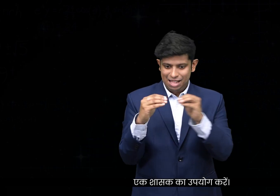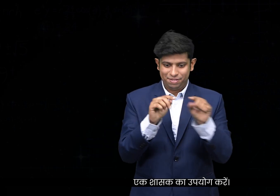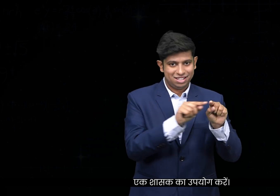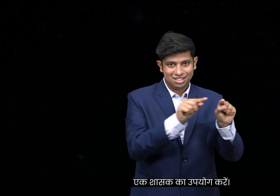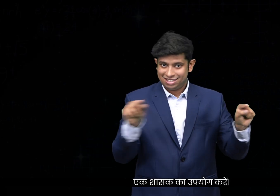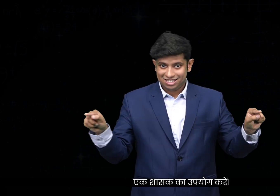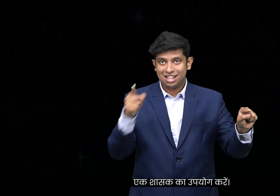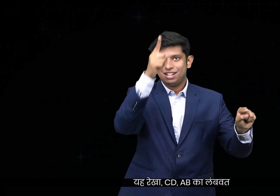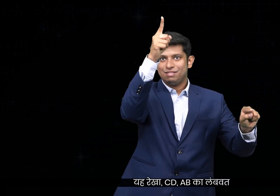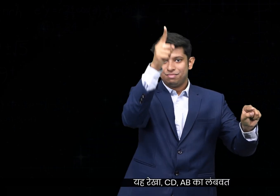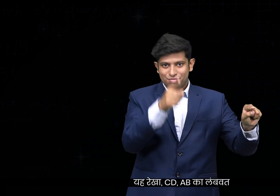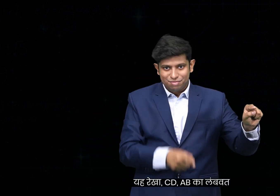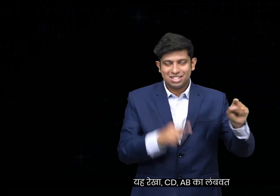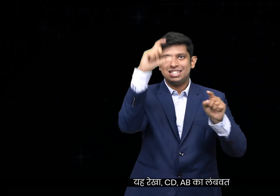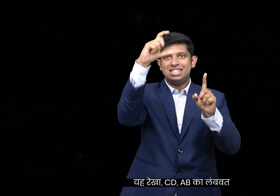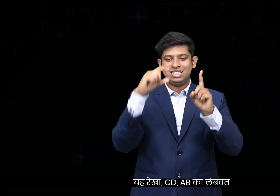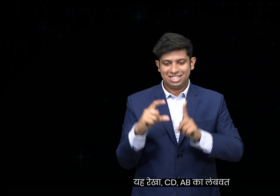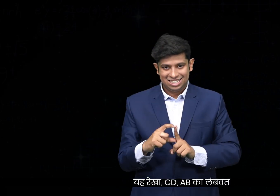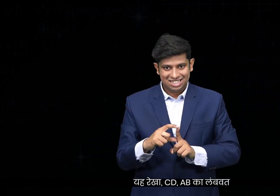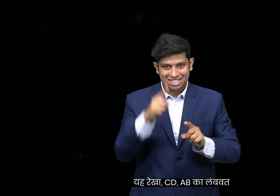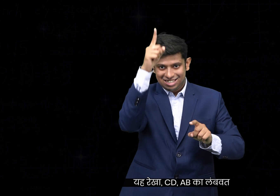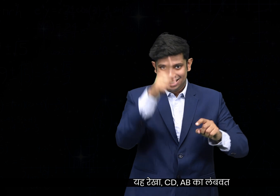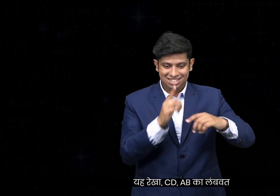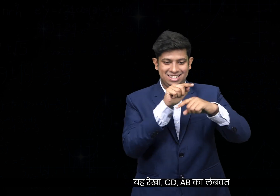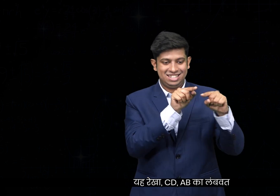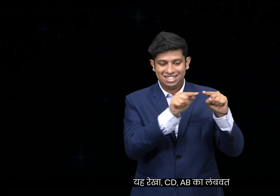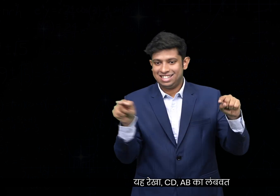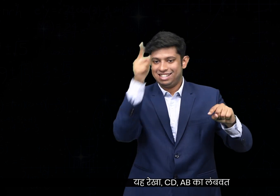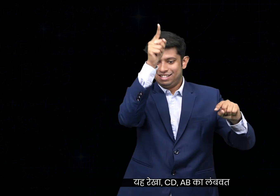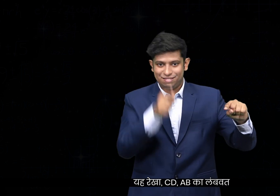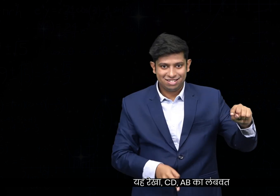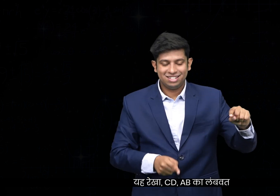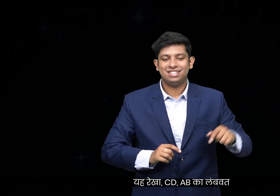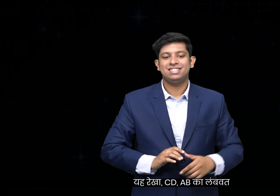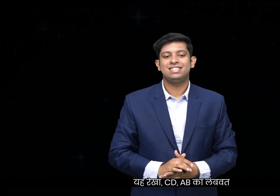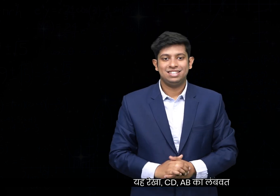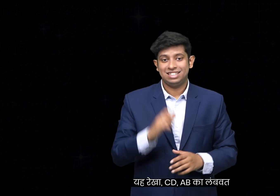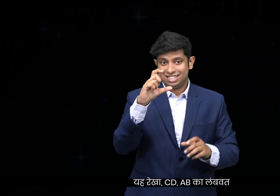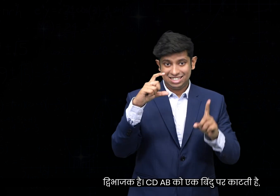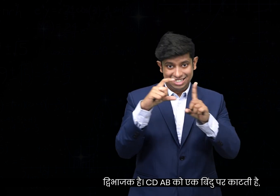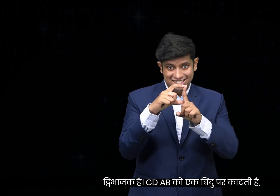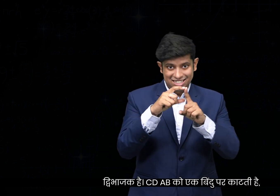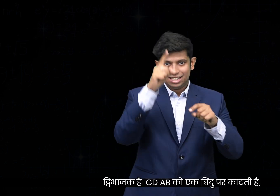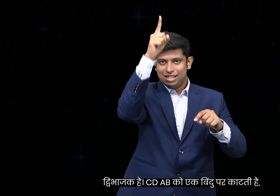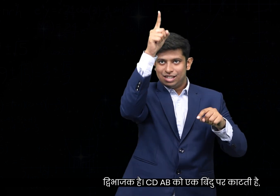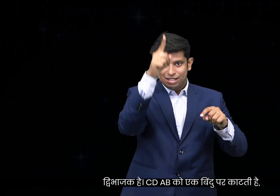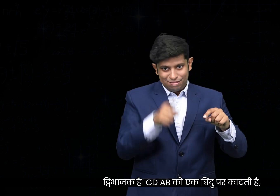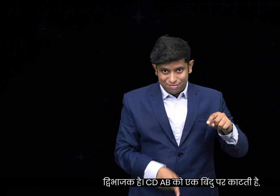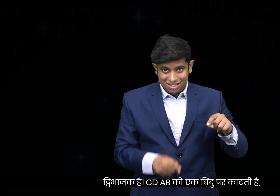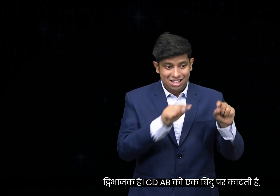का उपयोग करें। यह रेखा CD, AB का लंबवत द्विभाजक है। CD AB